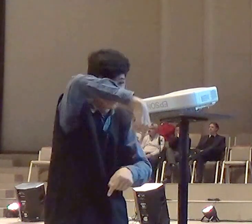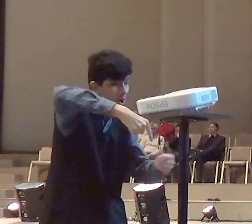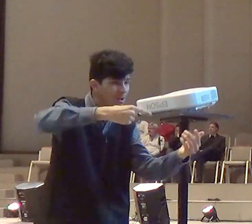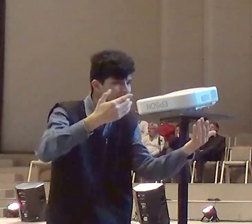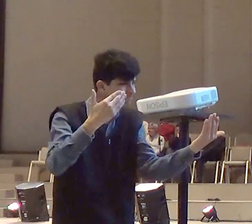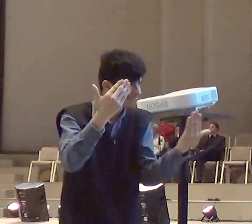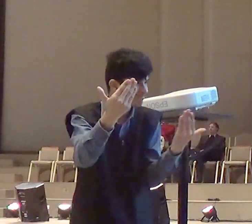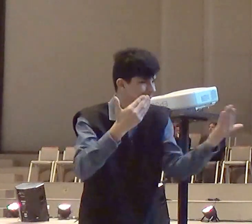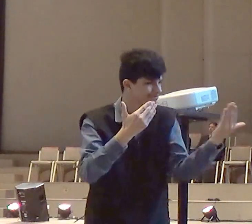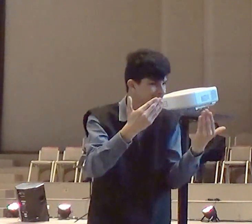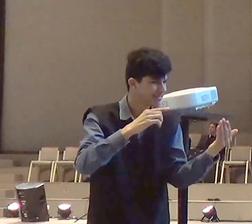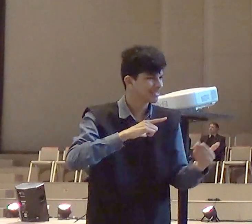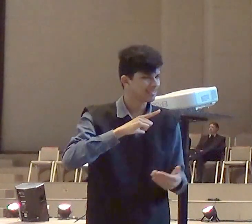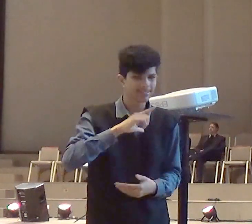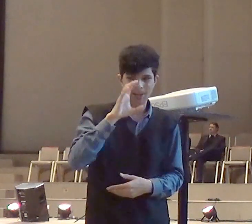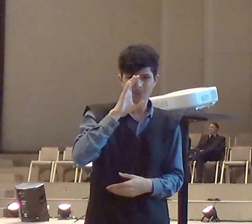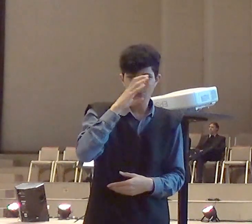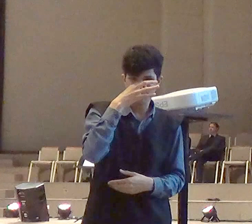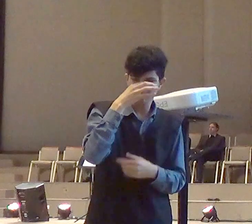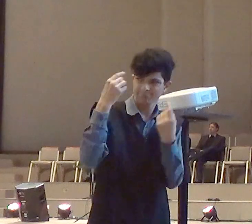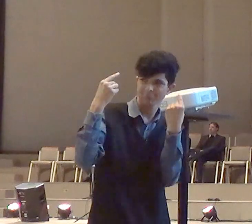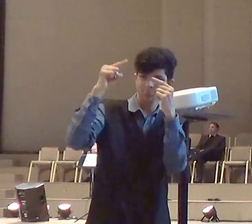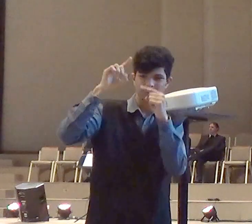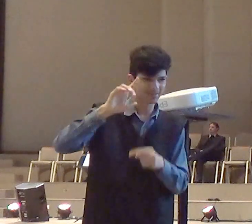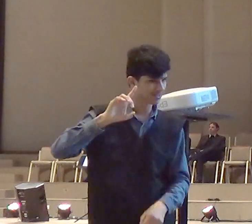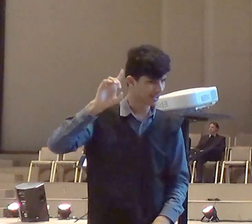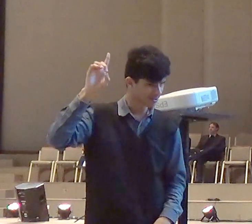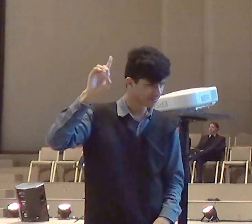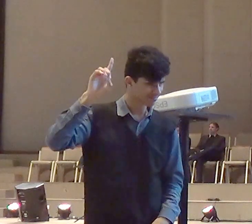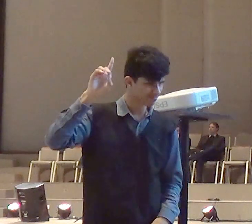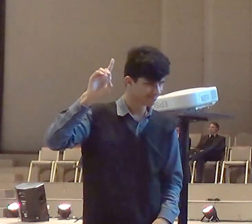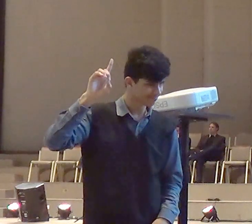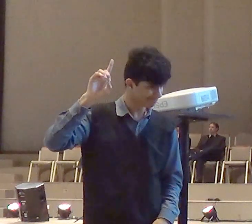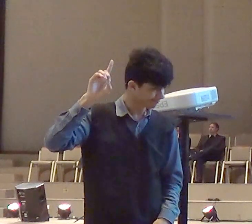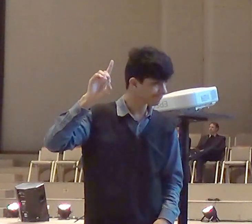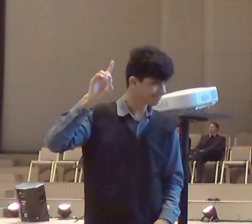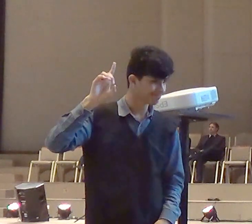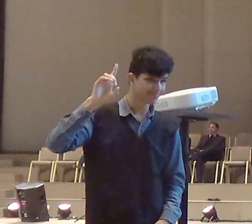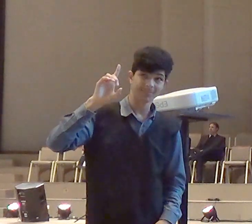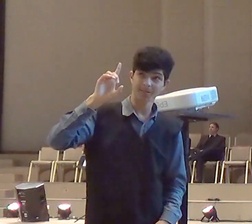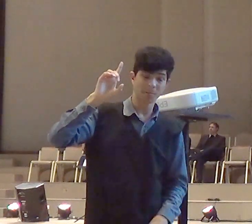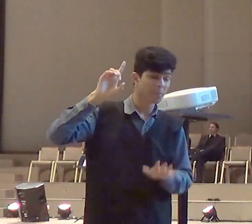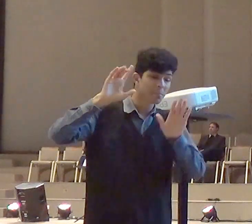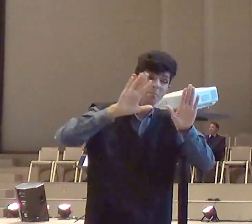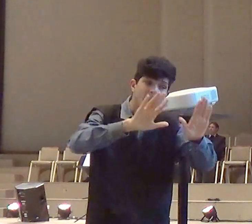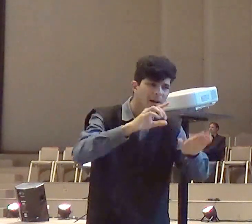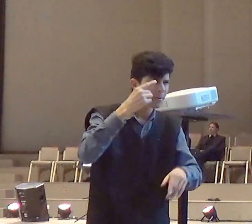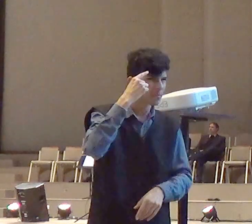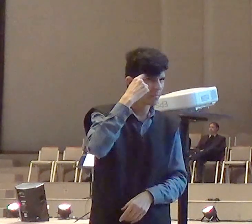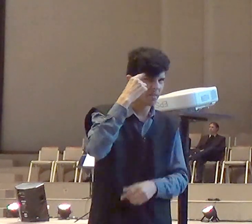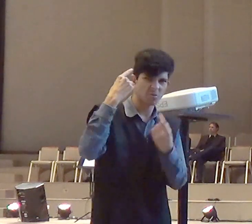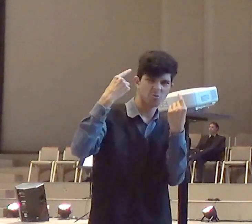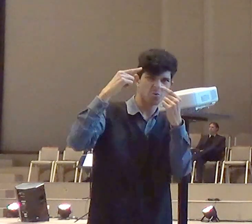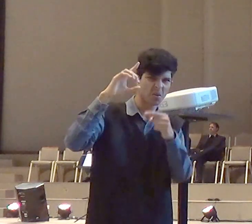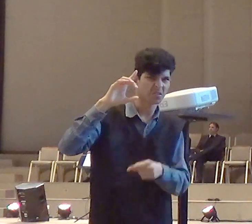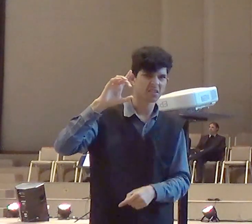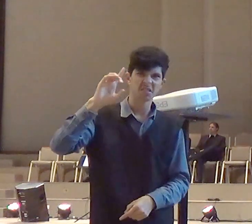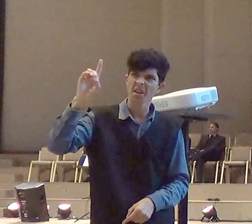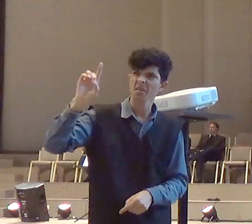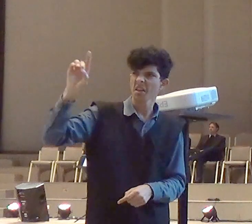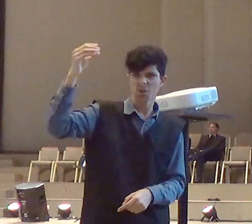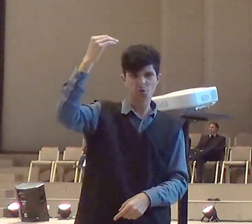está sobre o controle de Deus e se Deus está no controle então ele é culpado de